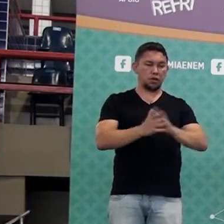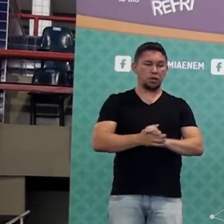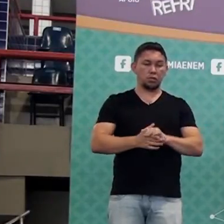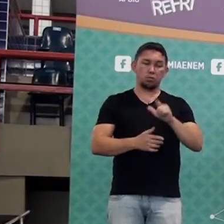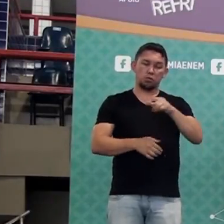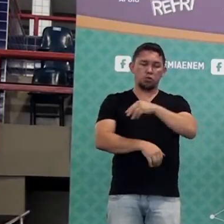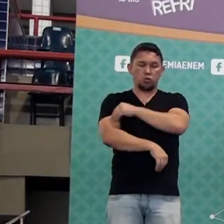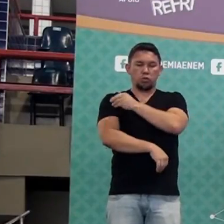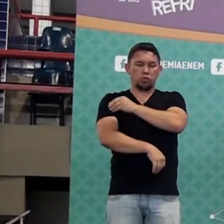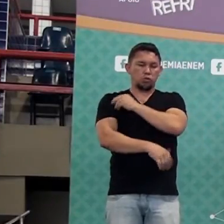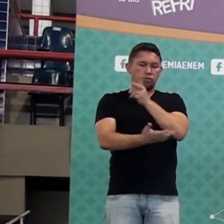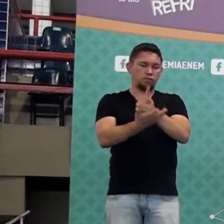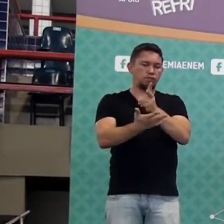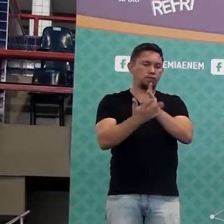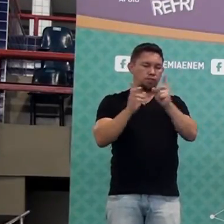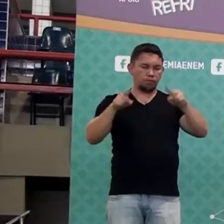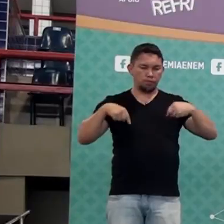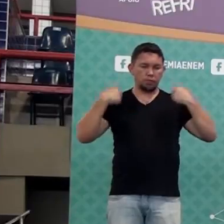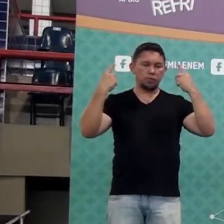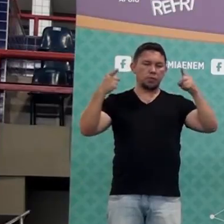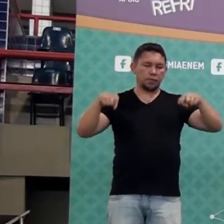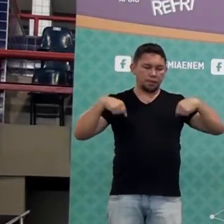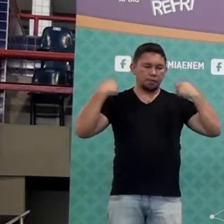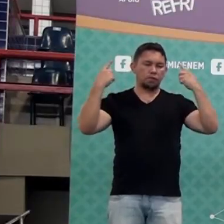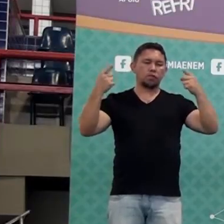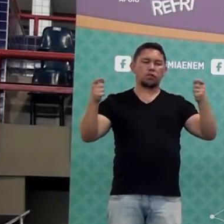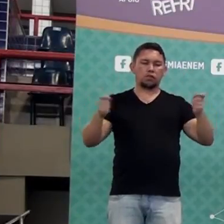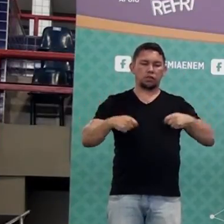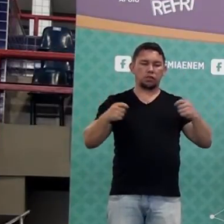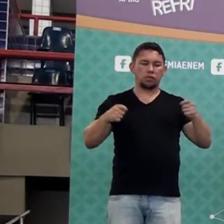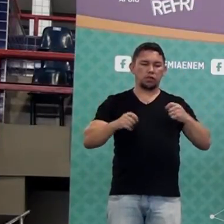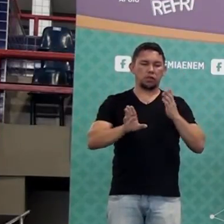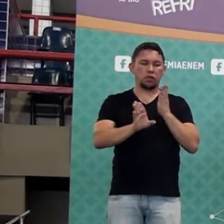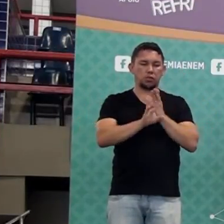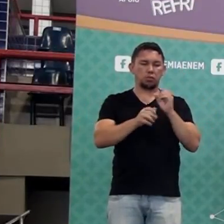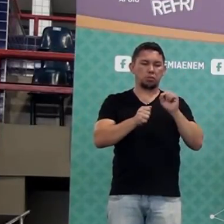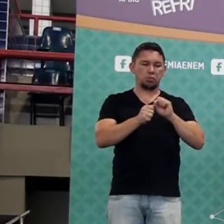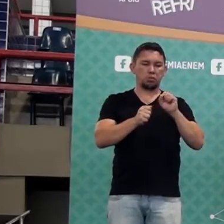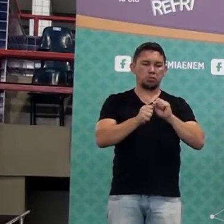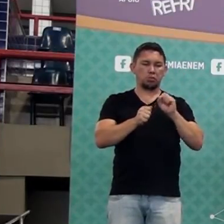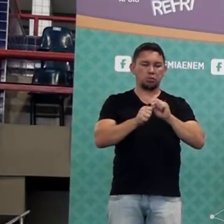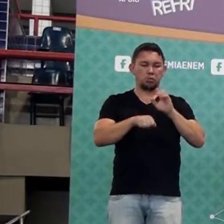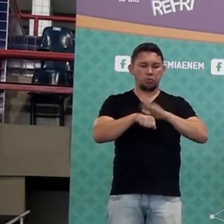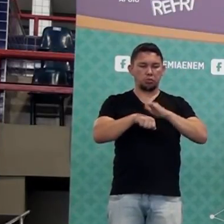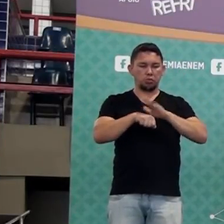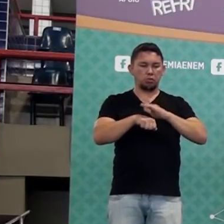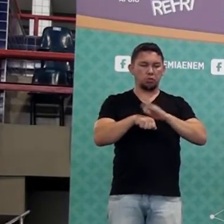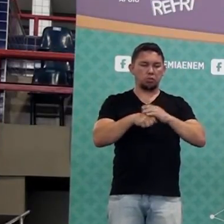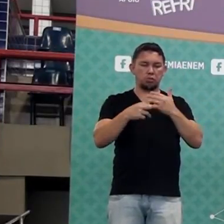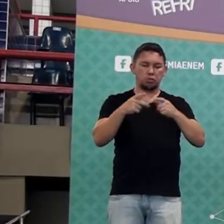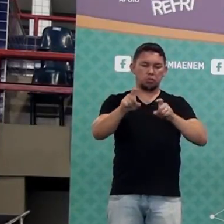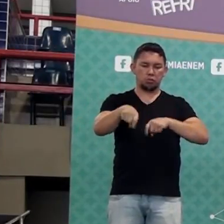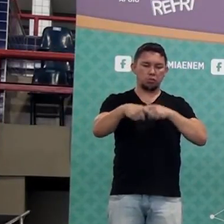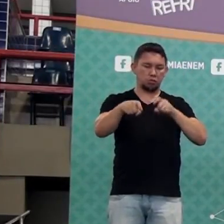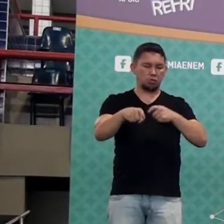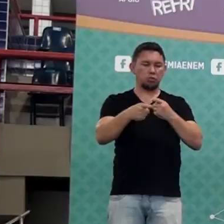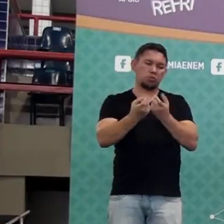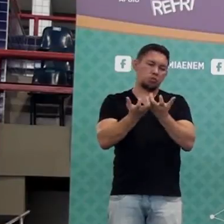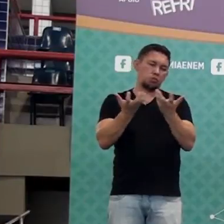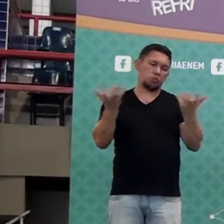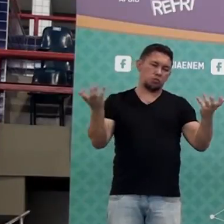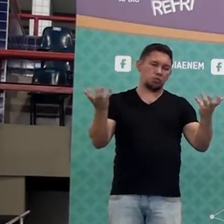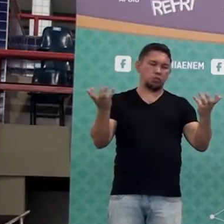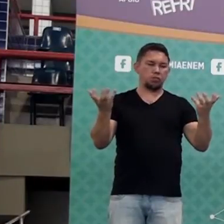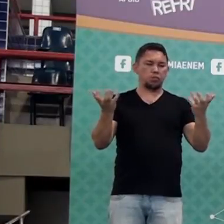Esse etanol não, ele é um combustível totalmente renovável, porque a gente produz esse etanol a partir de culturas vegetais